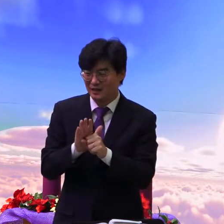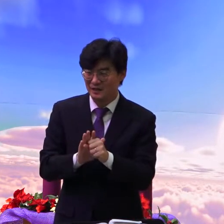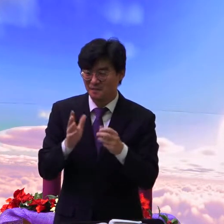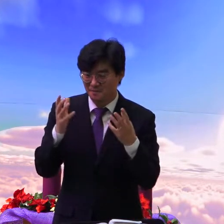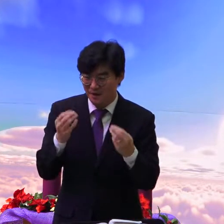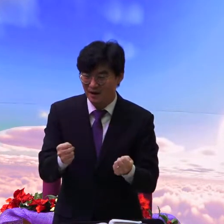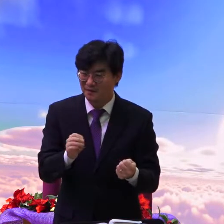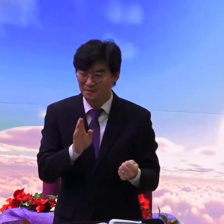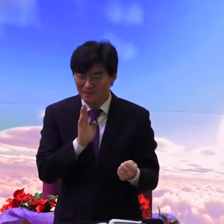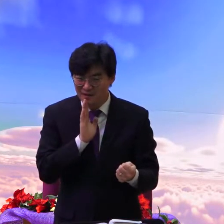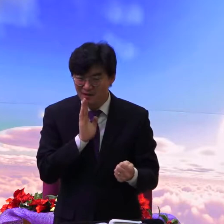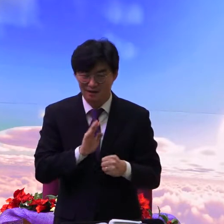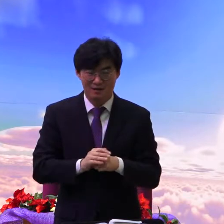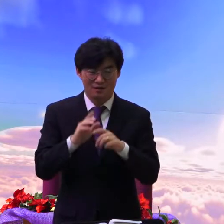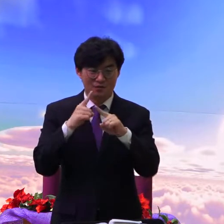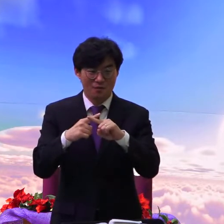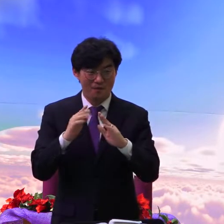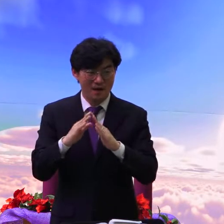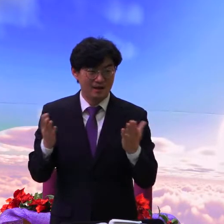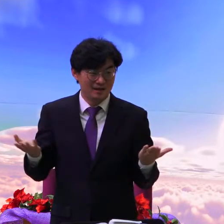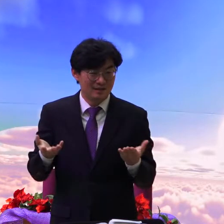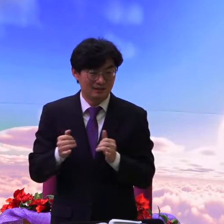사람이어야 한다 하는 것입니다.